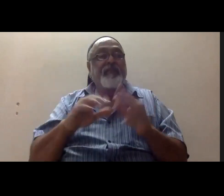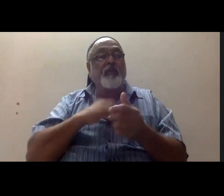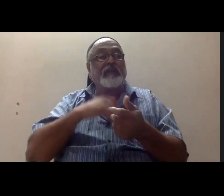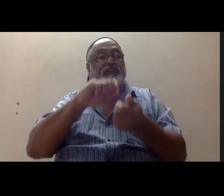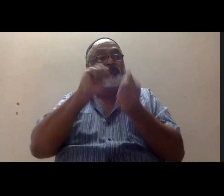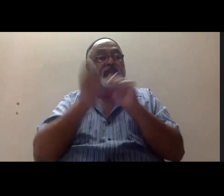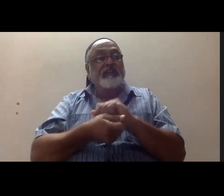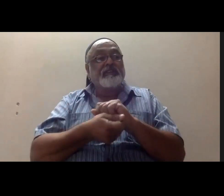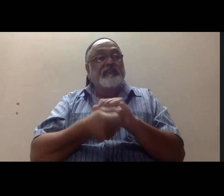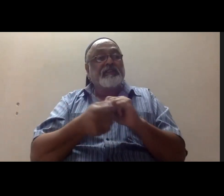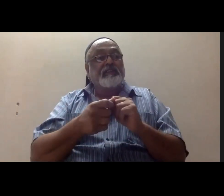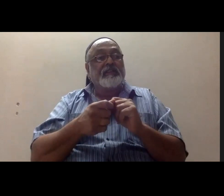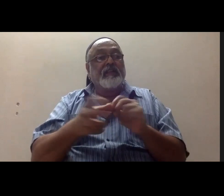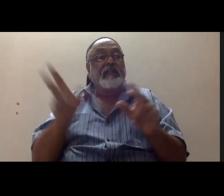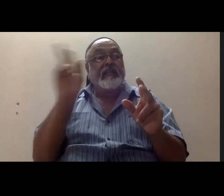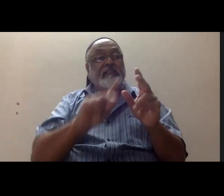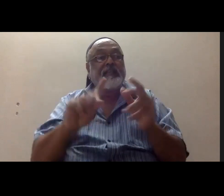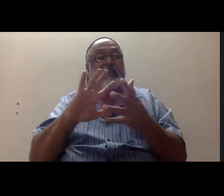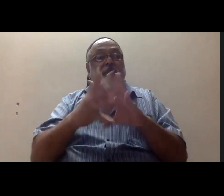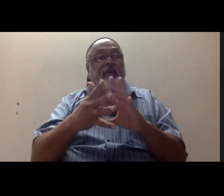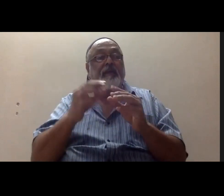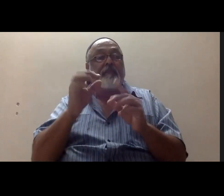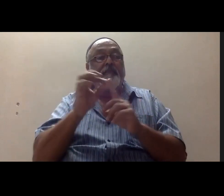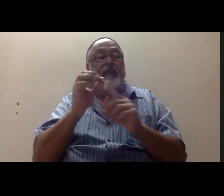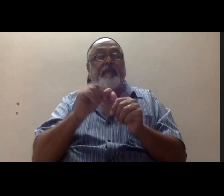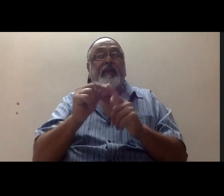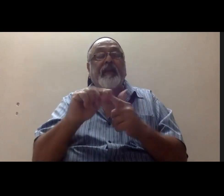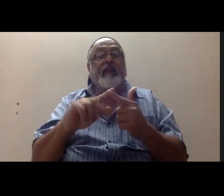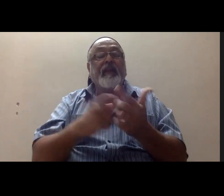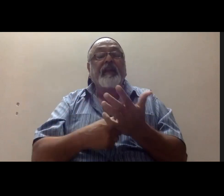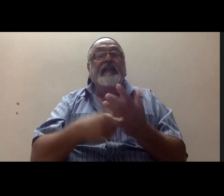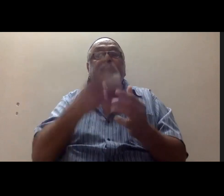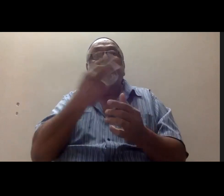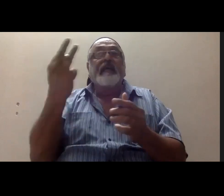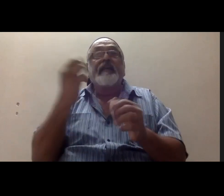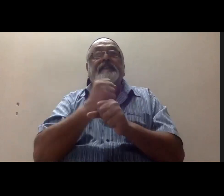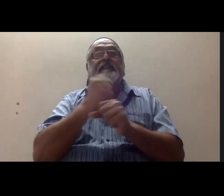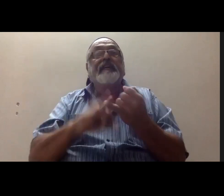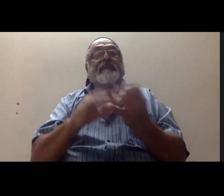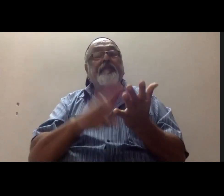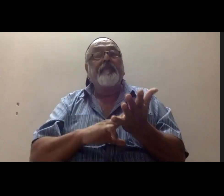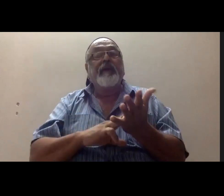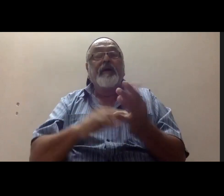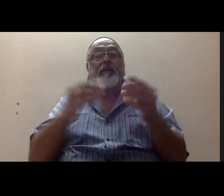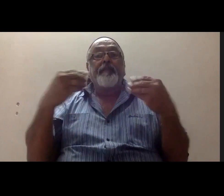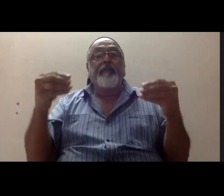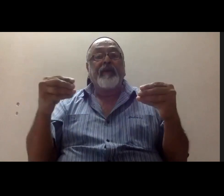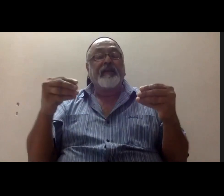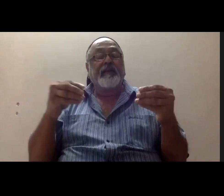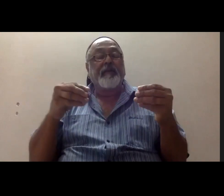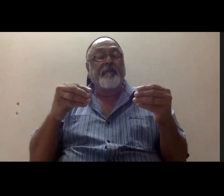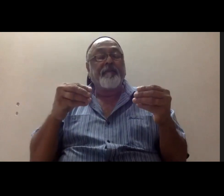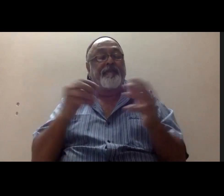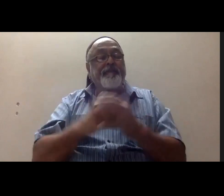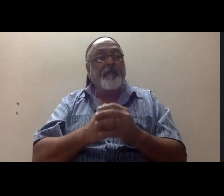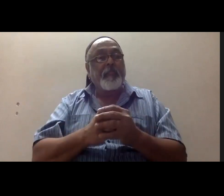तरह से 300 GSM के हार्डकोर पेपर से हमने फाइल्स बनाए। तो